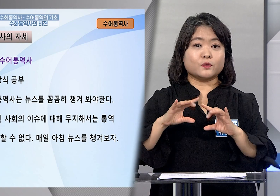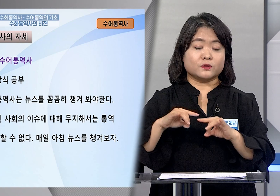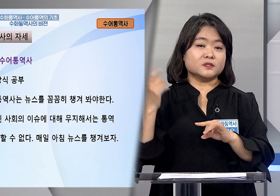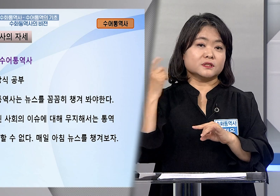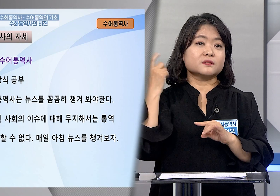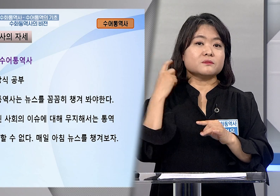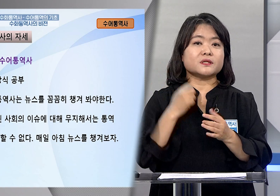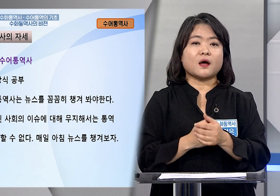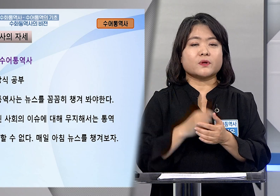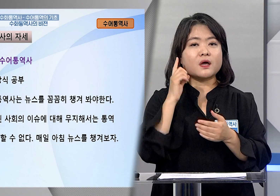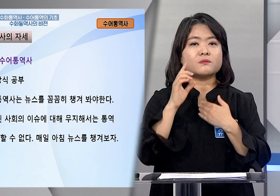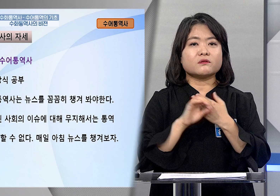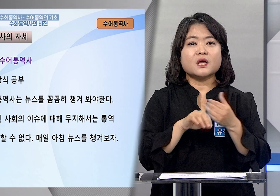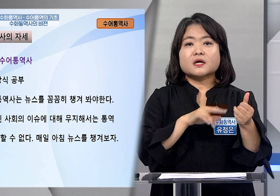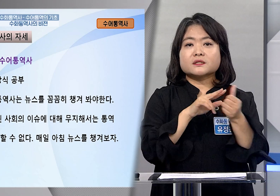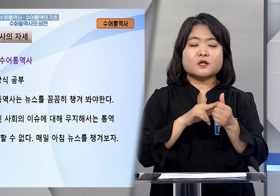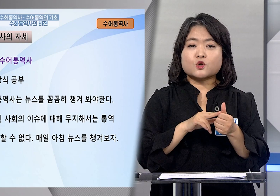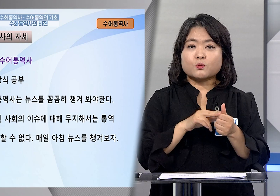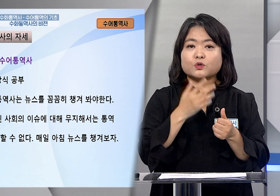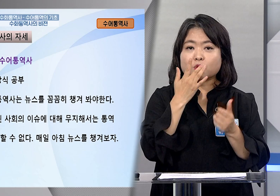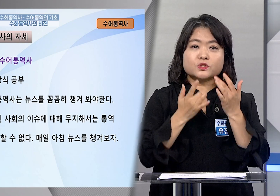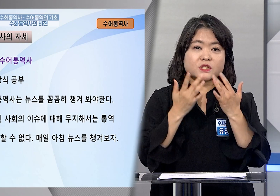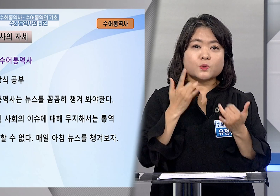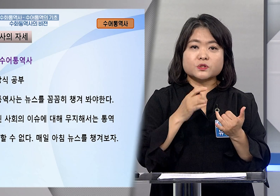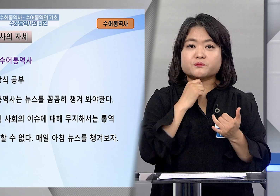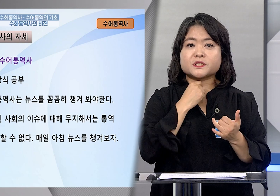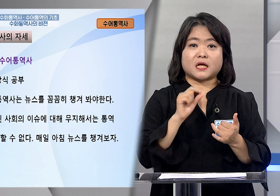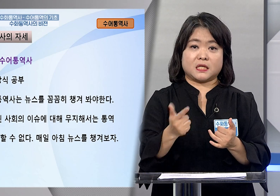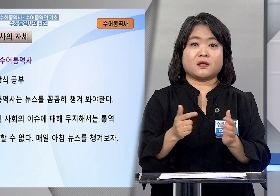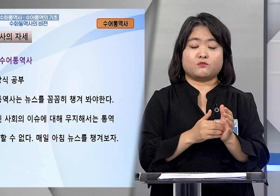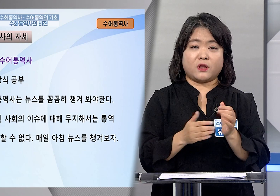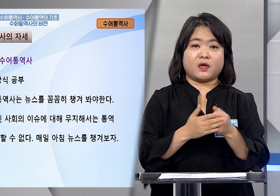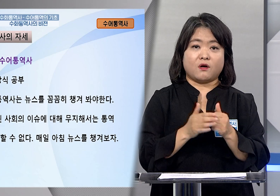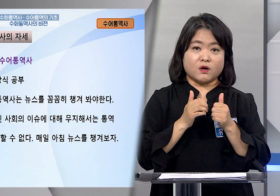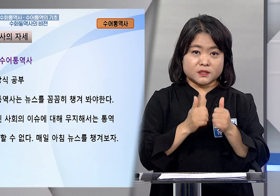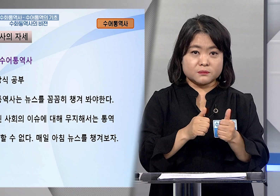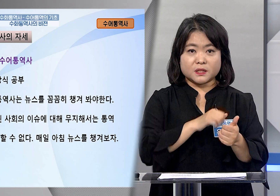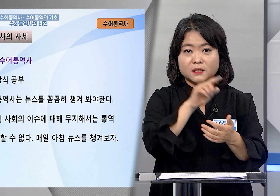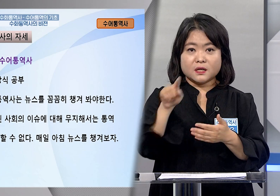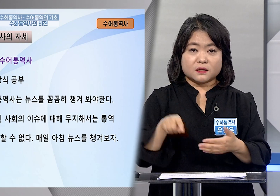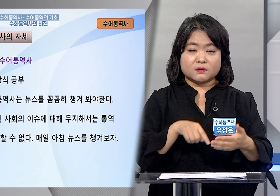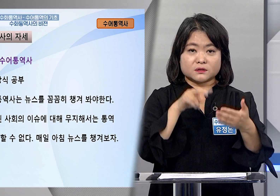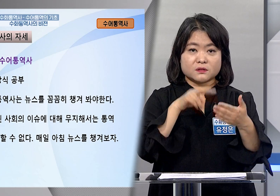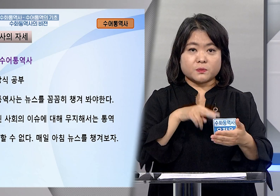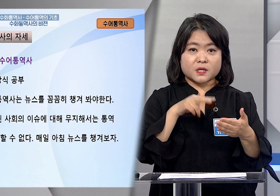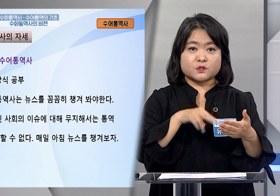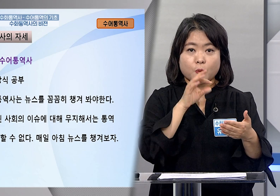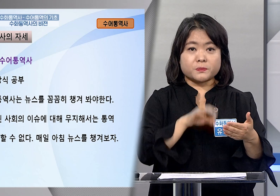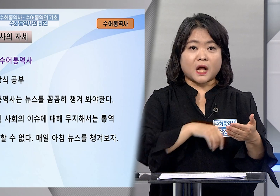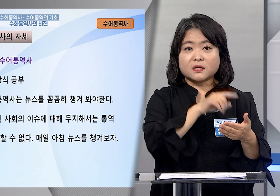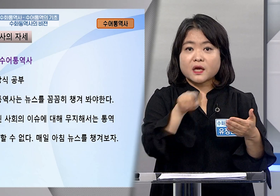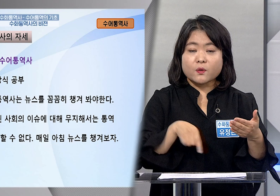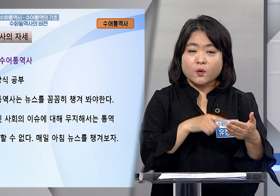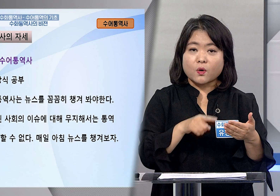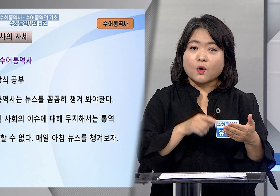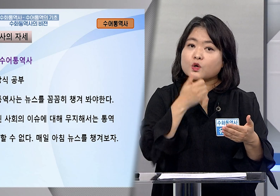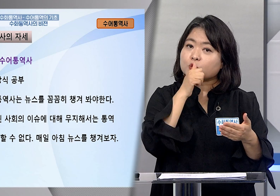라디오를 듣습니다. 왜냐하면 그런 정보를 놓치고 싶지 않기 때문에 열심히 그런 것들을 검색해서 봅니다. 이게요, 통역할